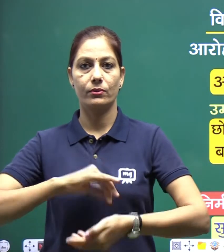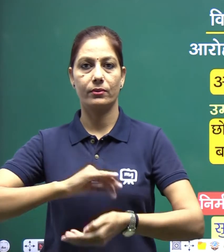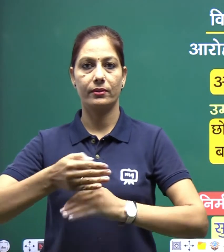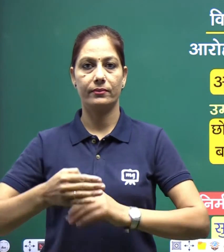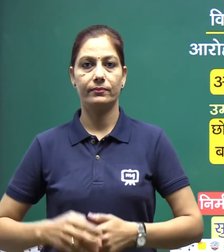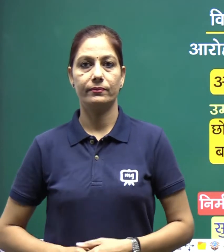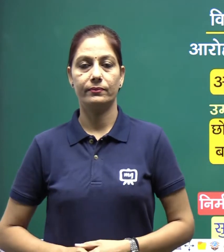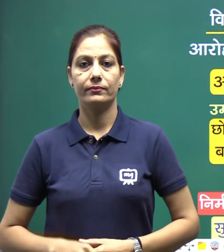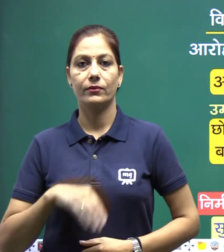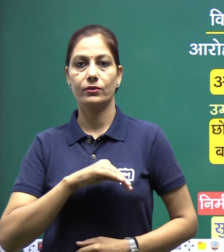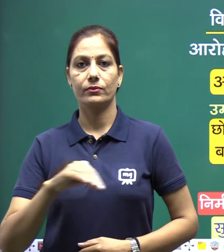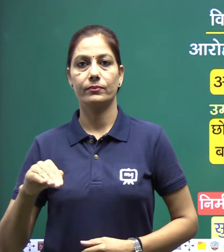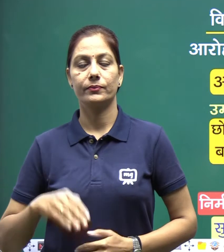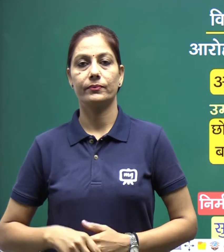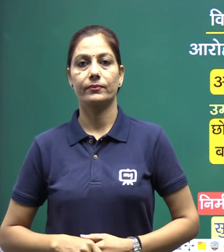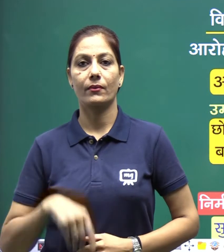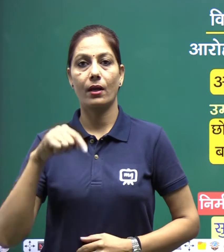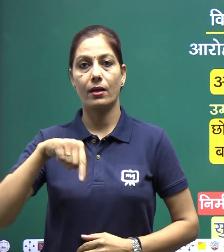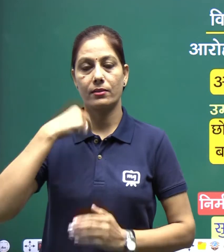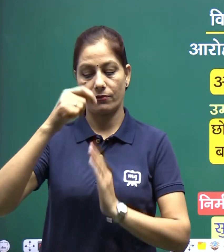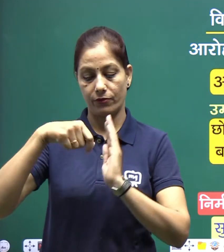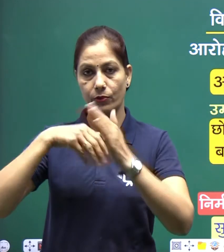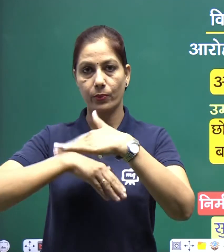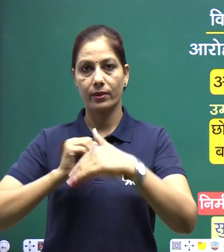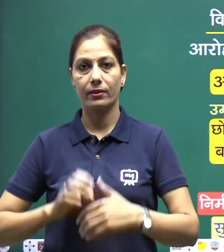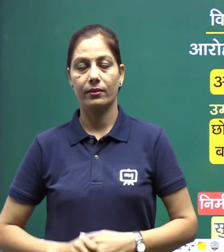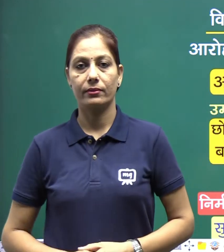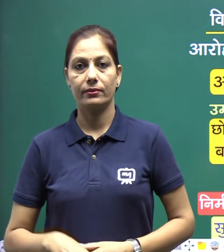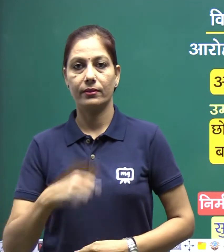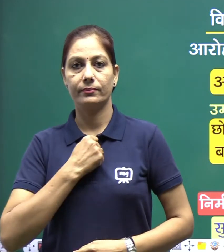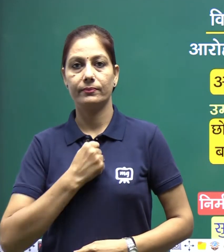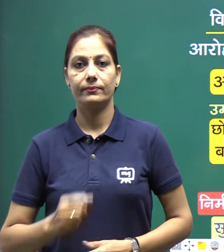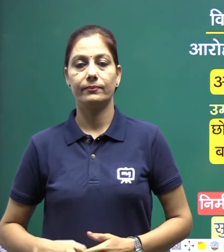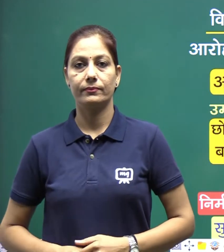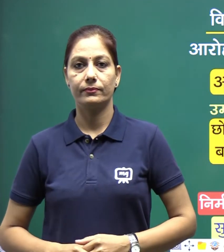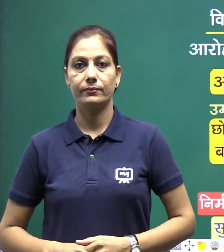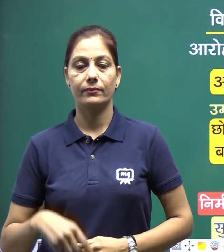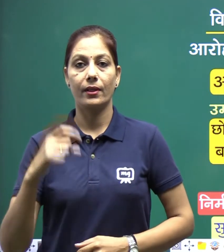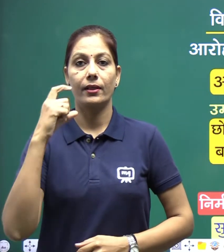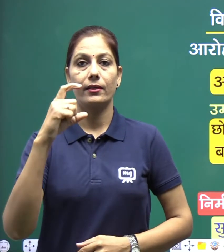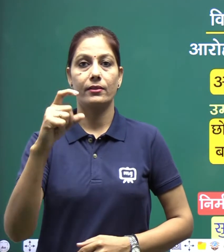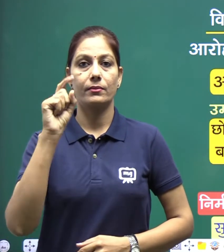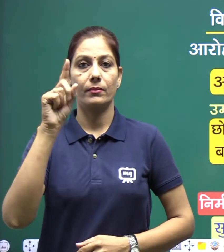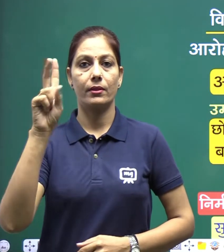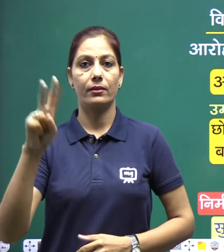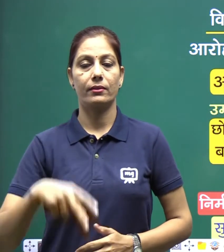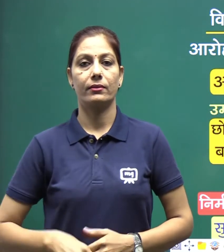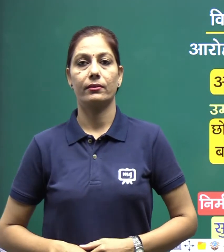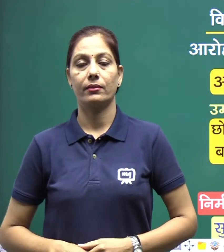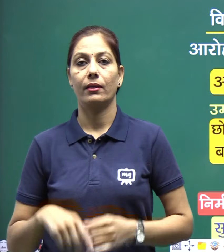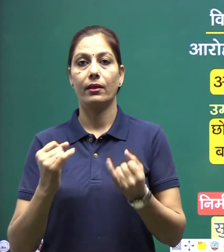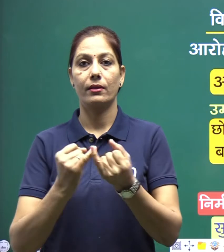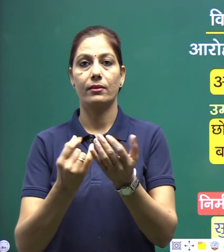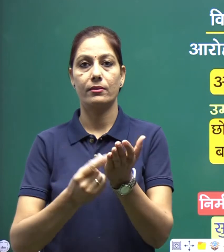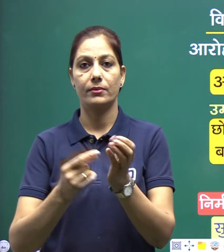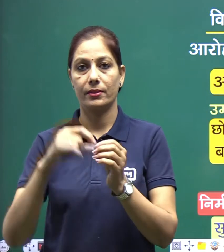चौधरी। बच्चों, आज के वीडियो में हम कक्षा 12 की